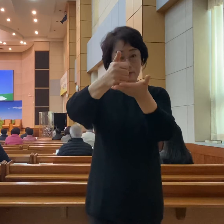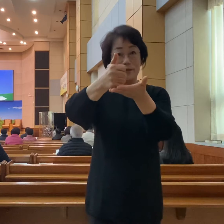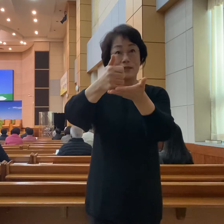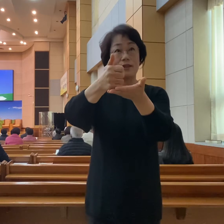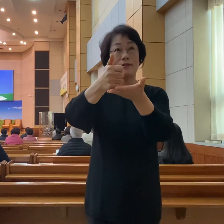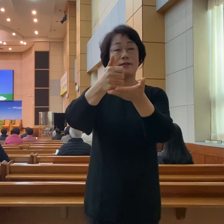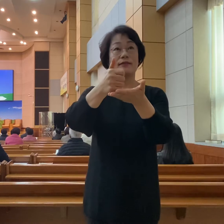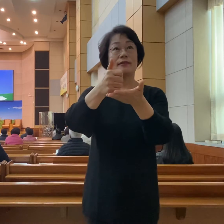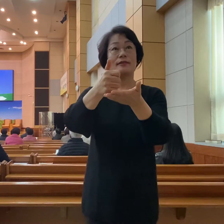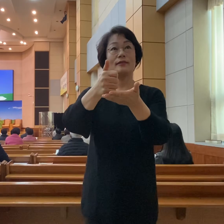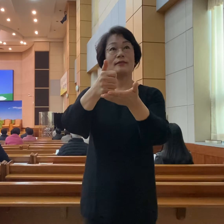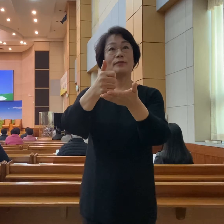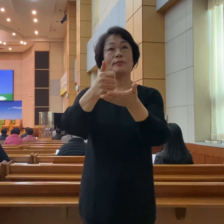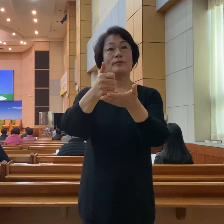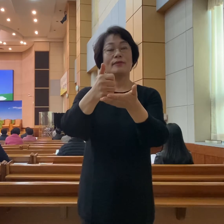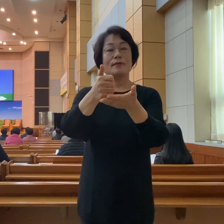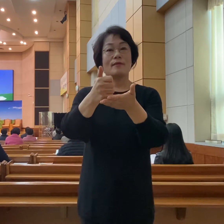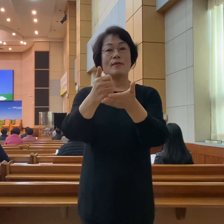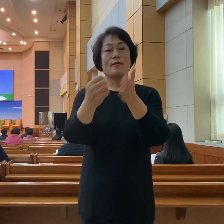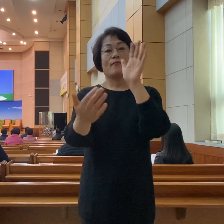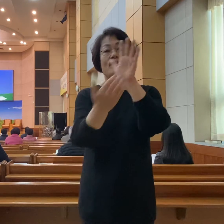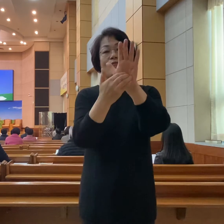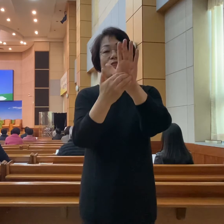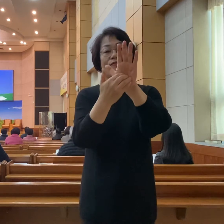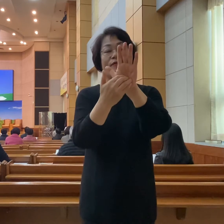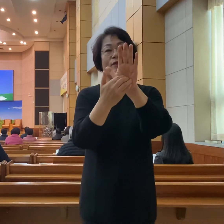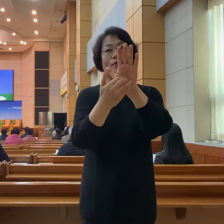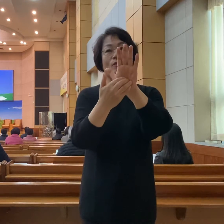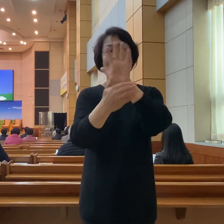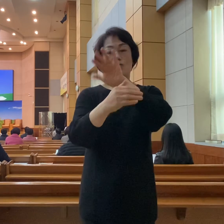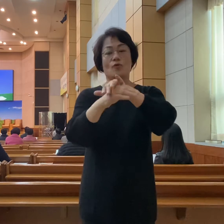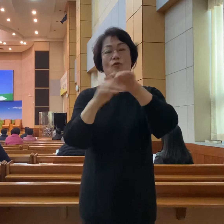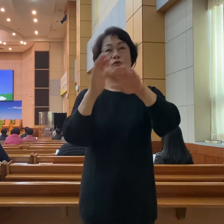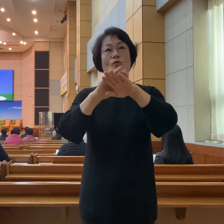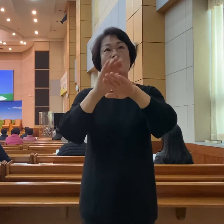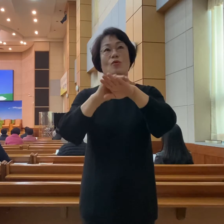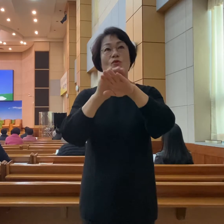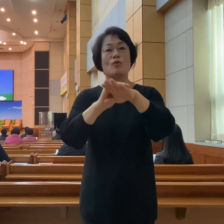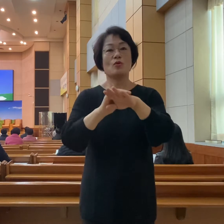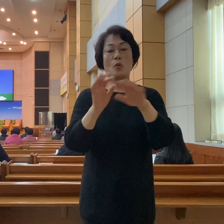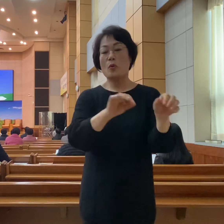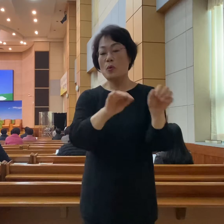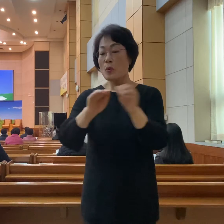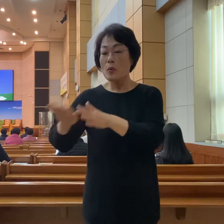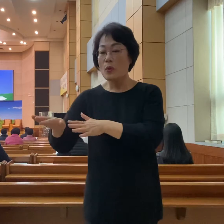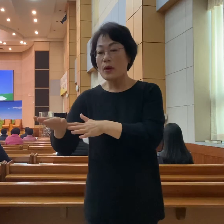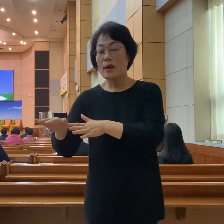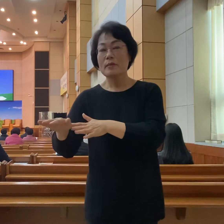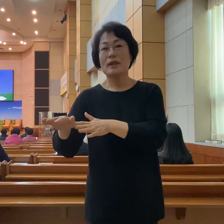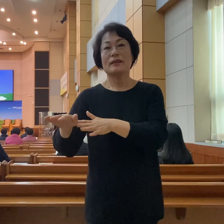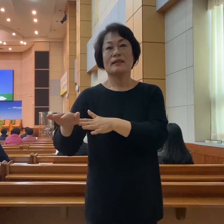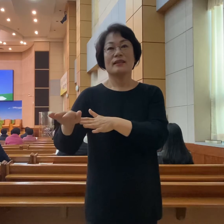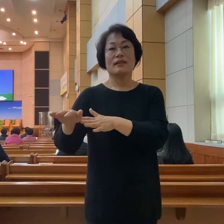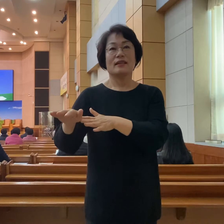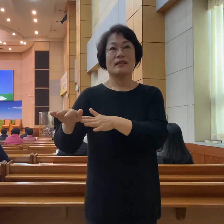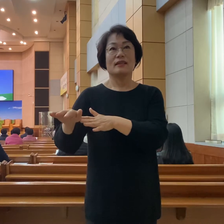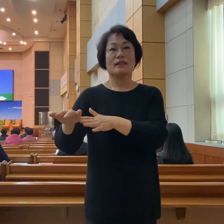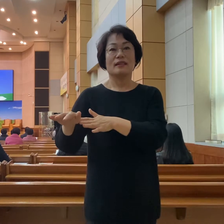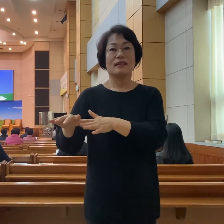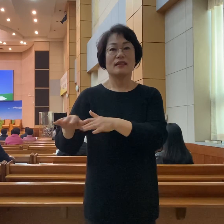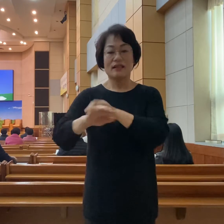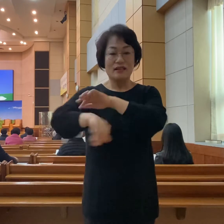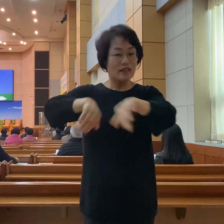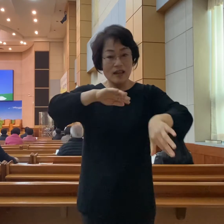하나님께서 막으시는 손을 한번 이렇게 조금만 치우시게 되면